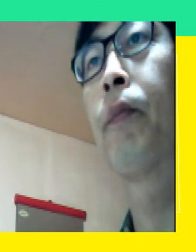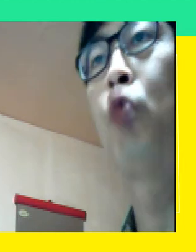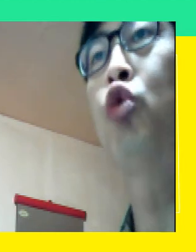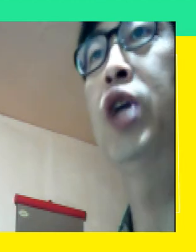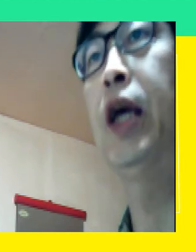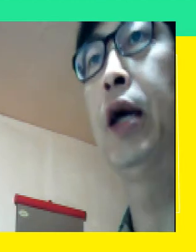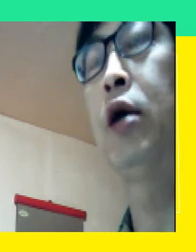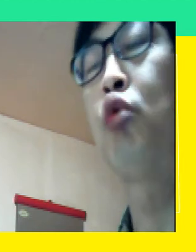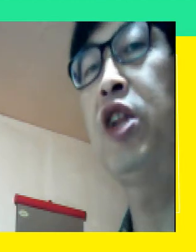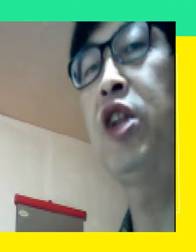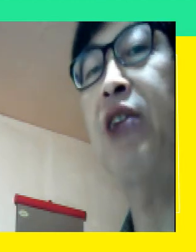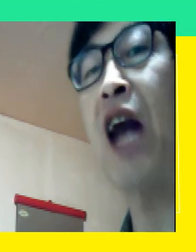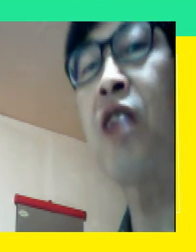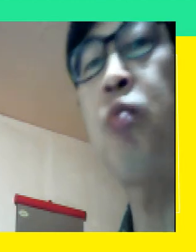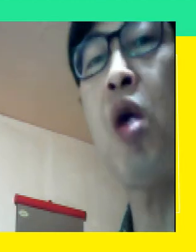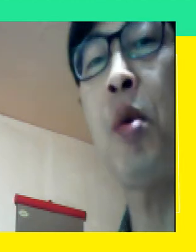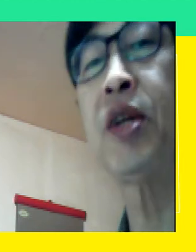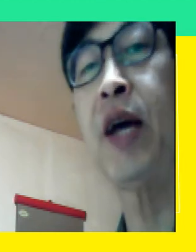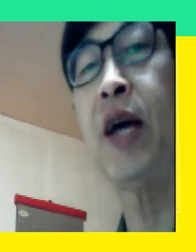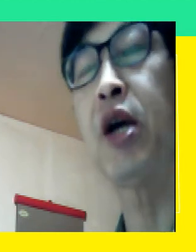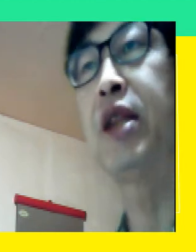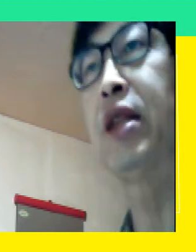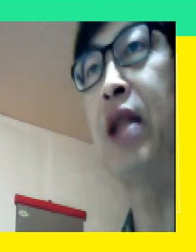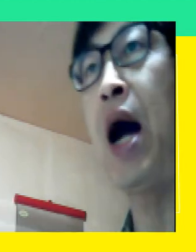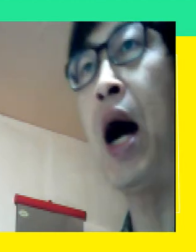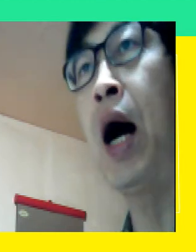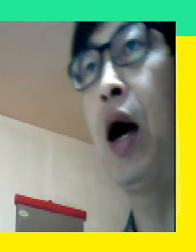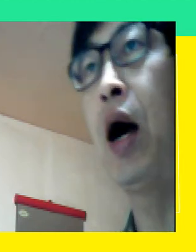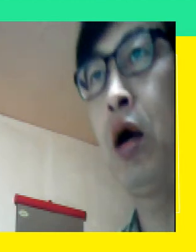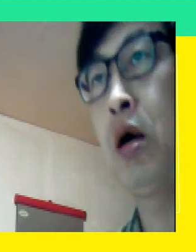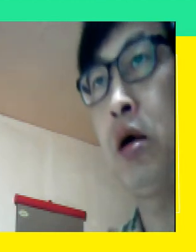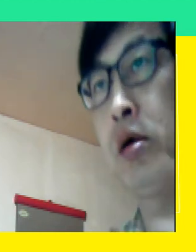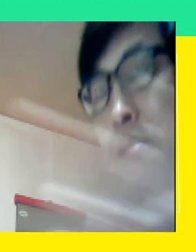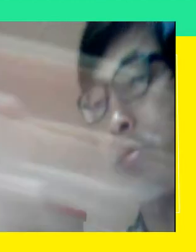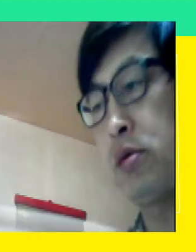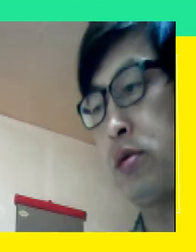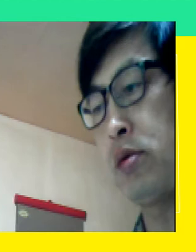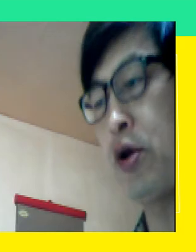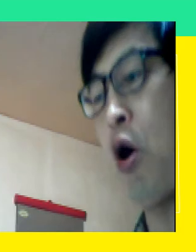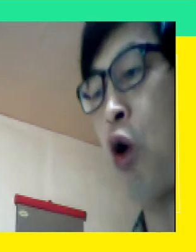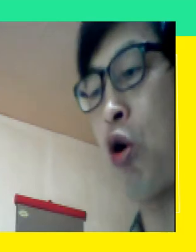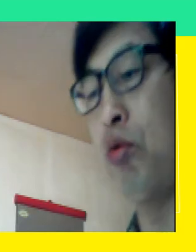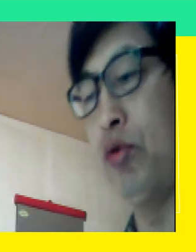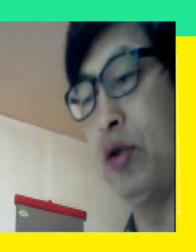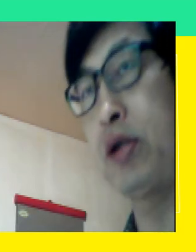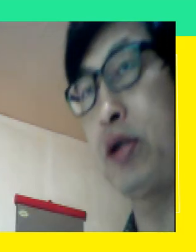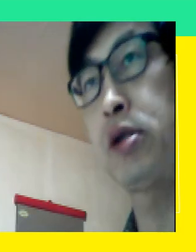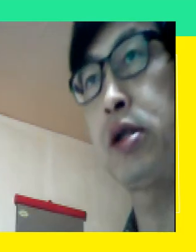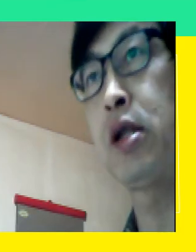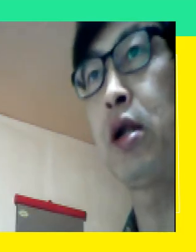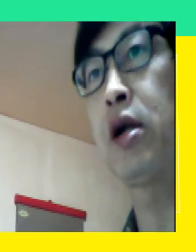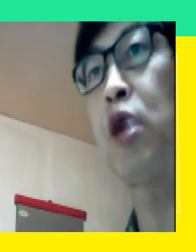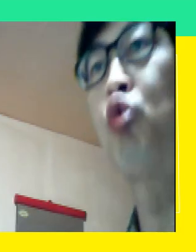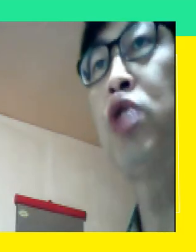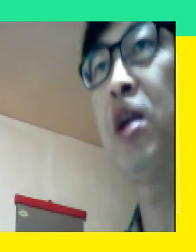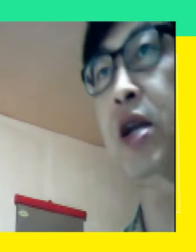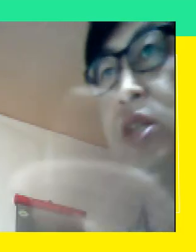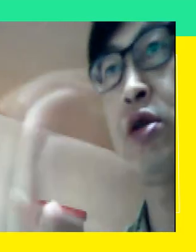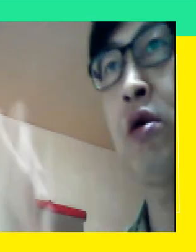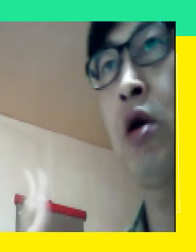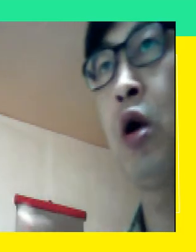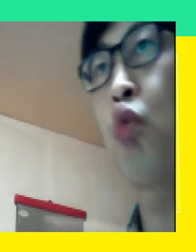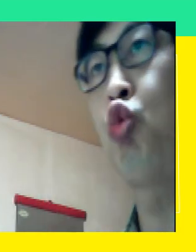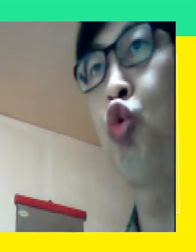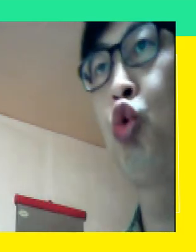우리 우리는 나를 포함 하잖아요 그러니까 나 여러분 우리 란